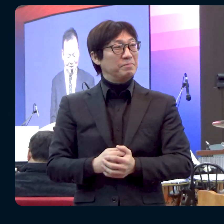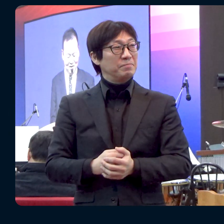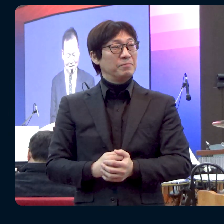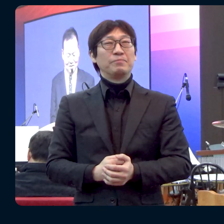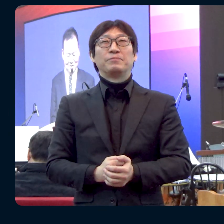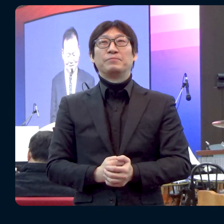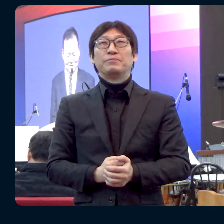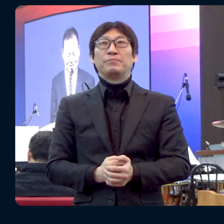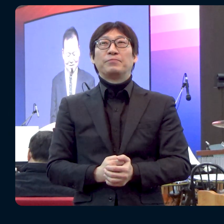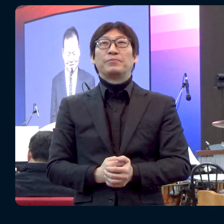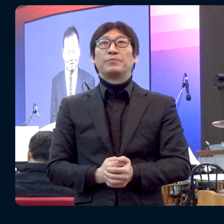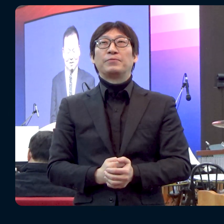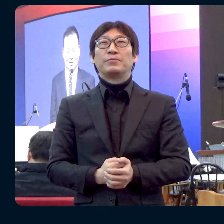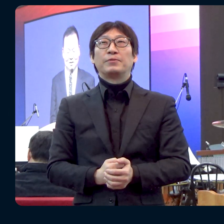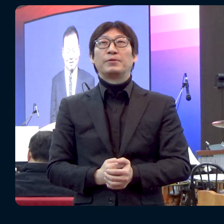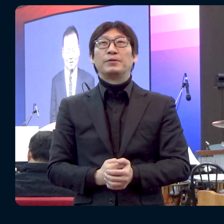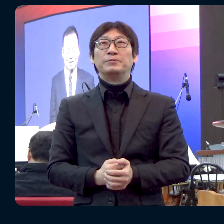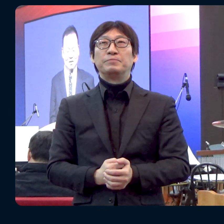것 같습니다.